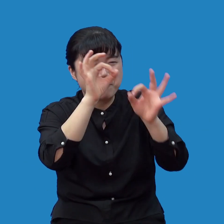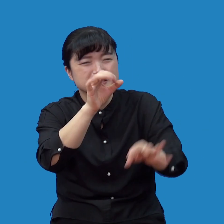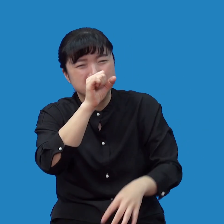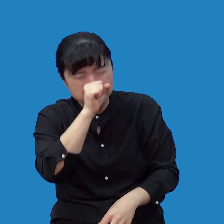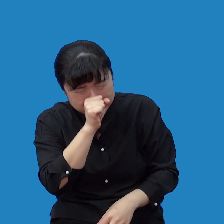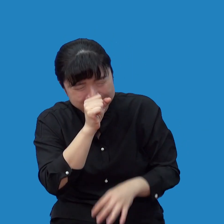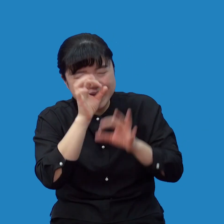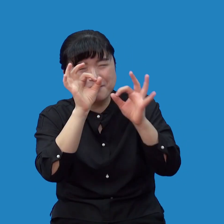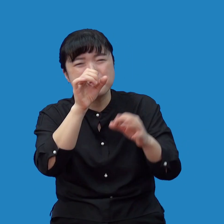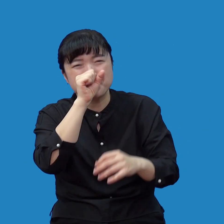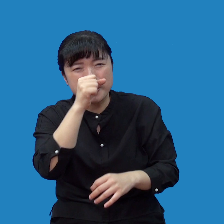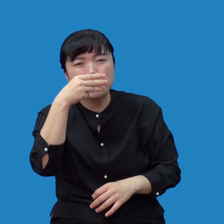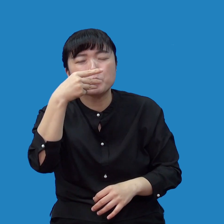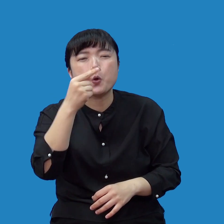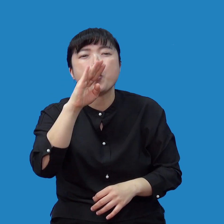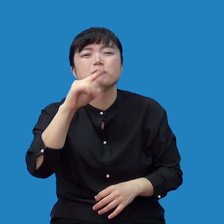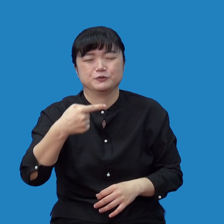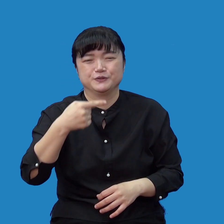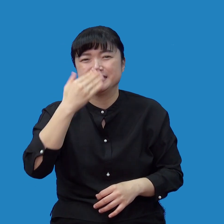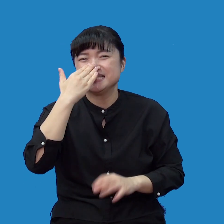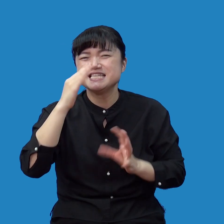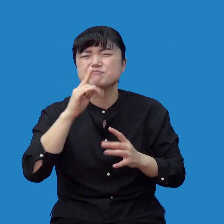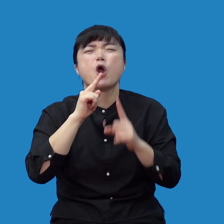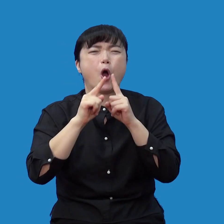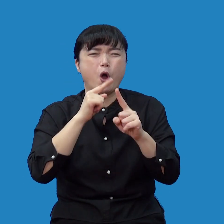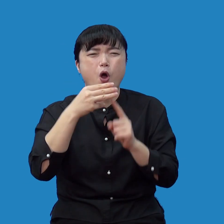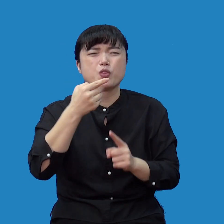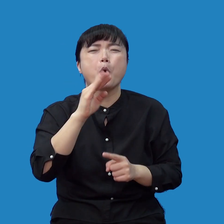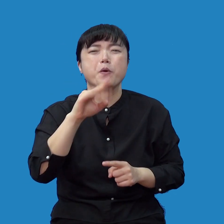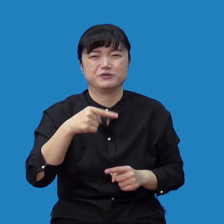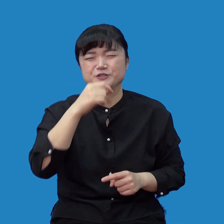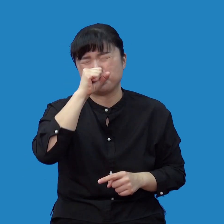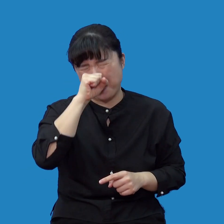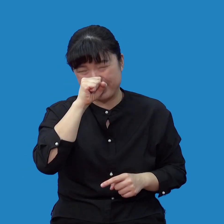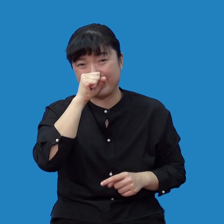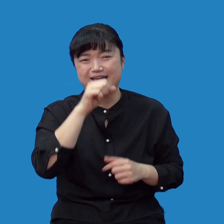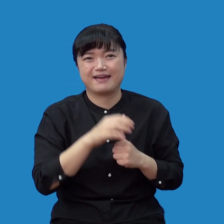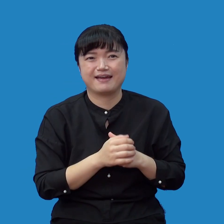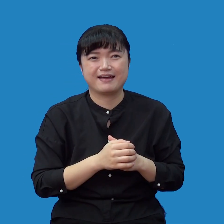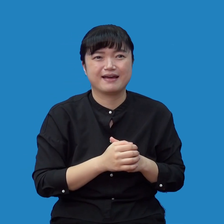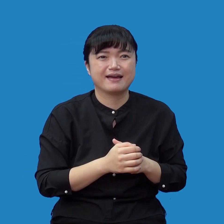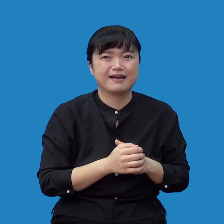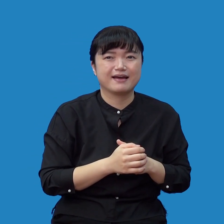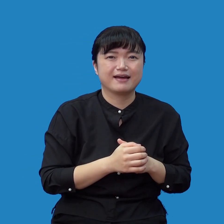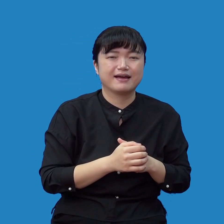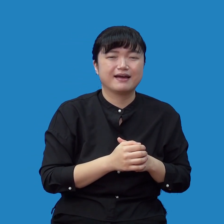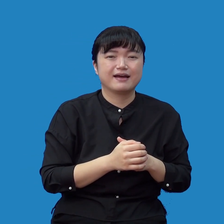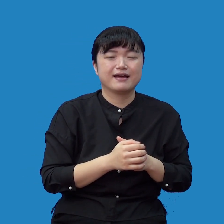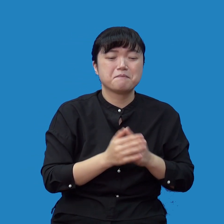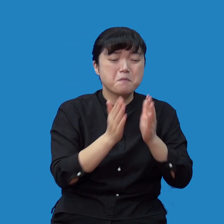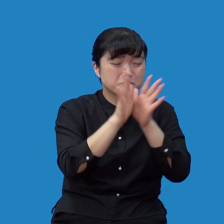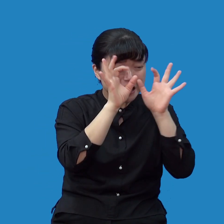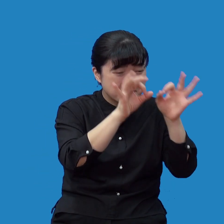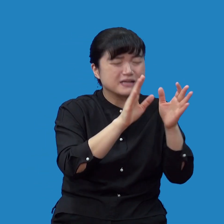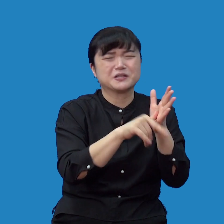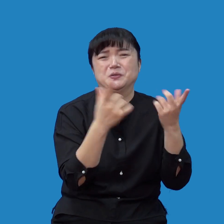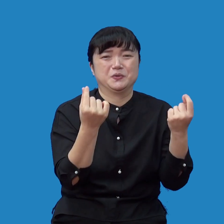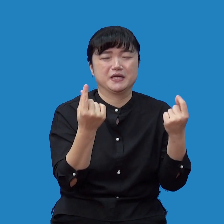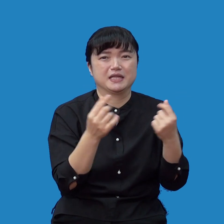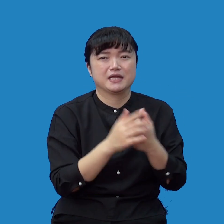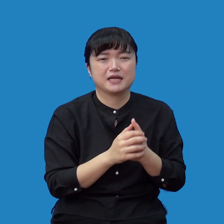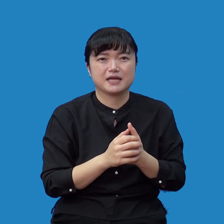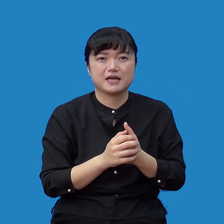그 토브라는 단어가 지금 여기 모세를 향해서 똑같이 쓰입니다. 무슨 말입니까?